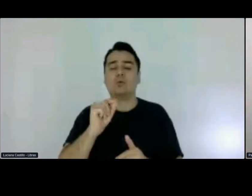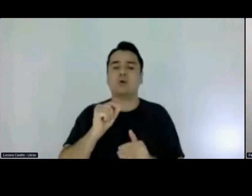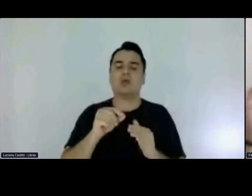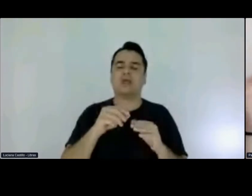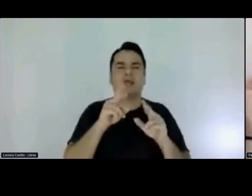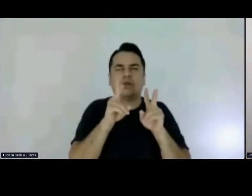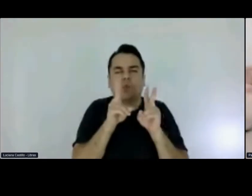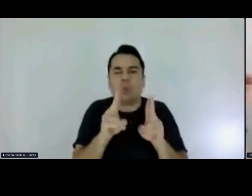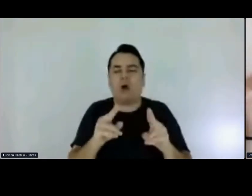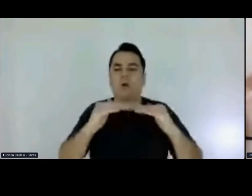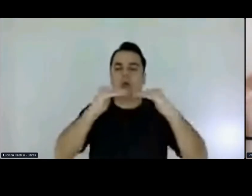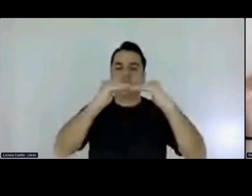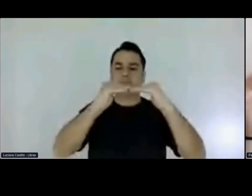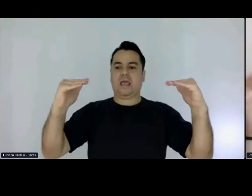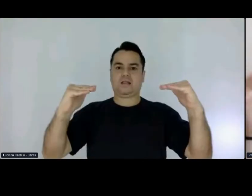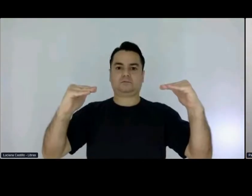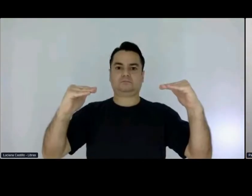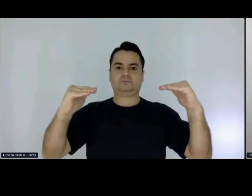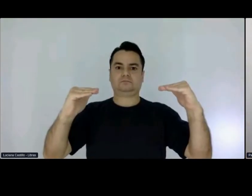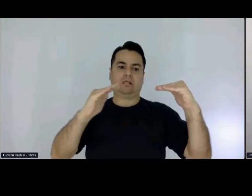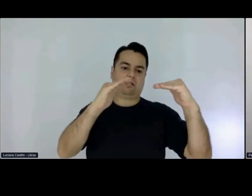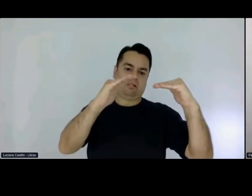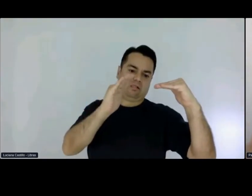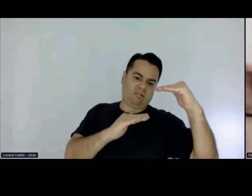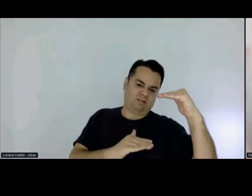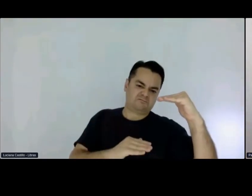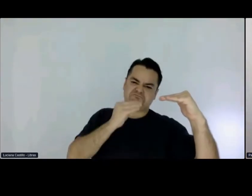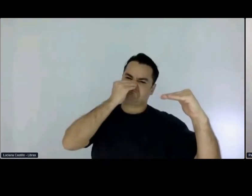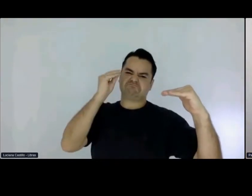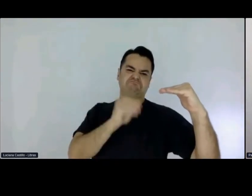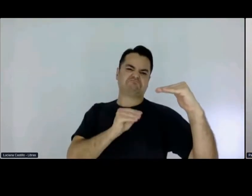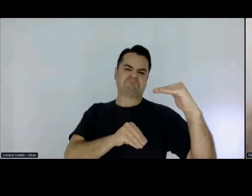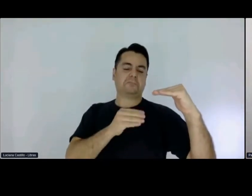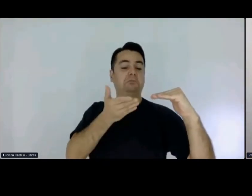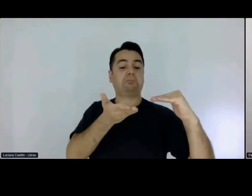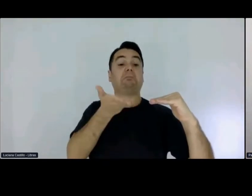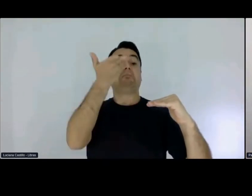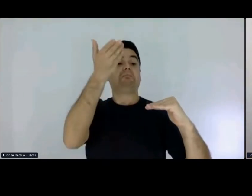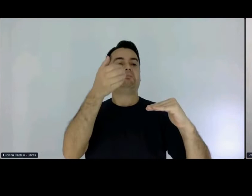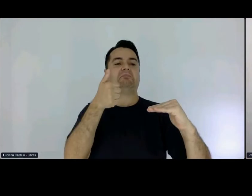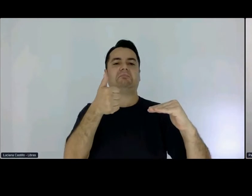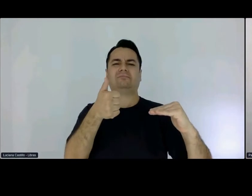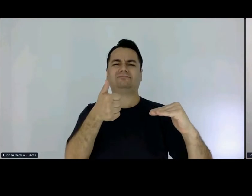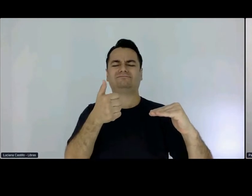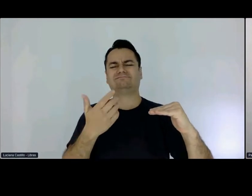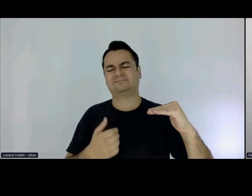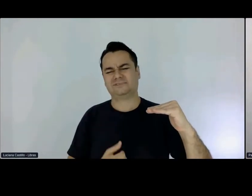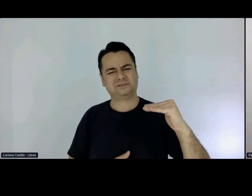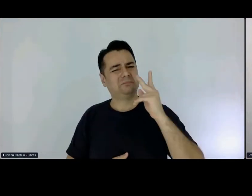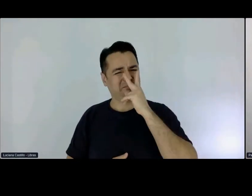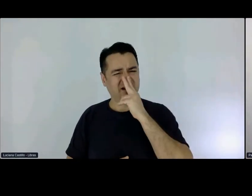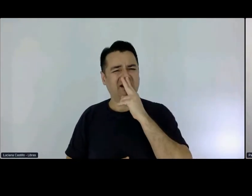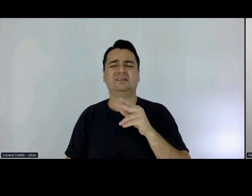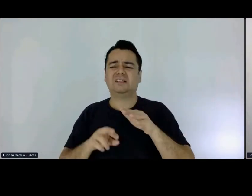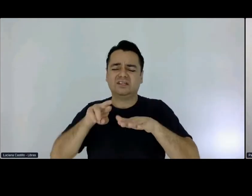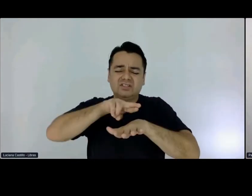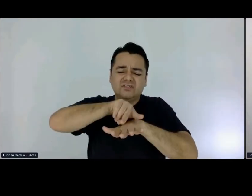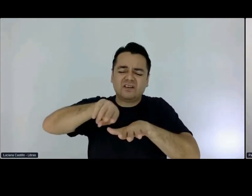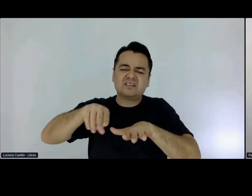uma meta, e aí a gente não considera todas as nuances e todas as características, todas as diversidades.